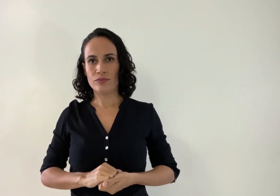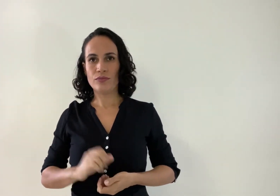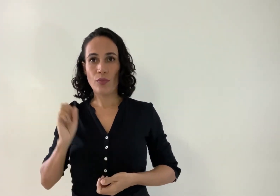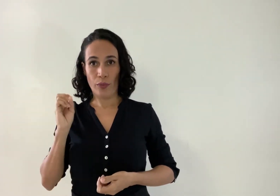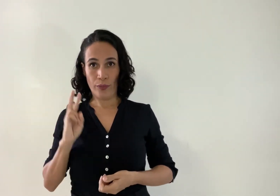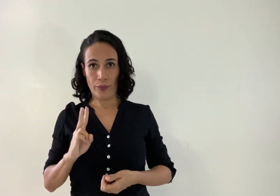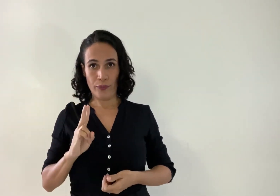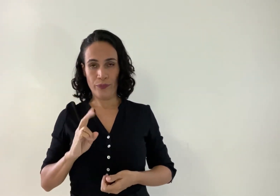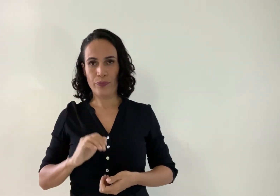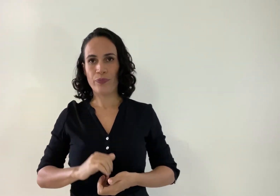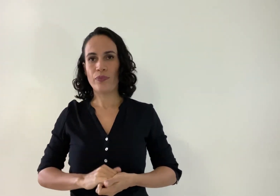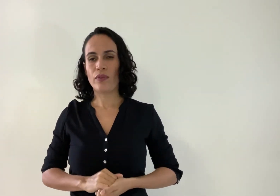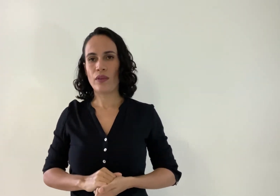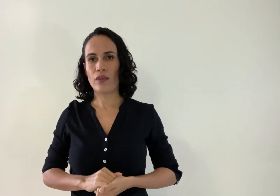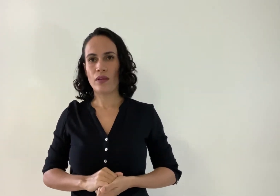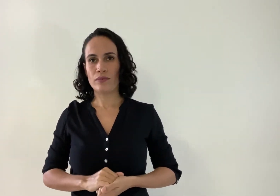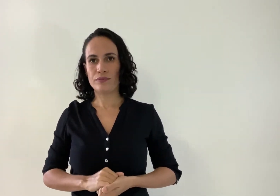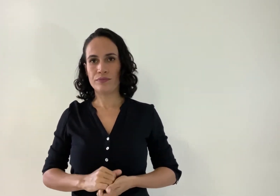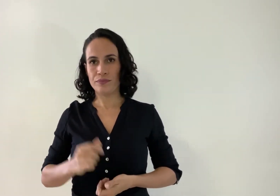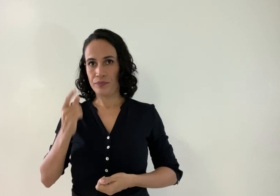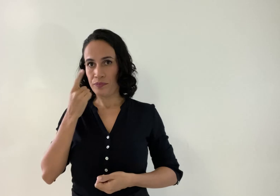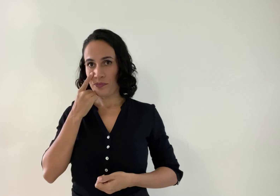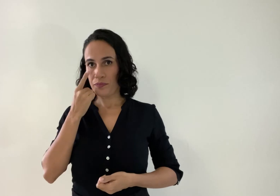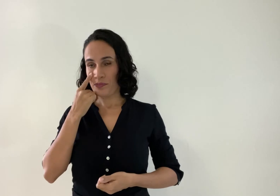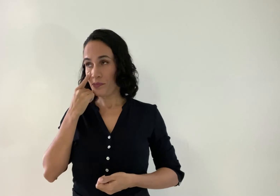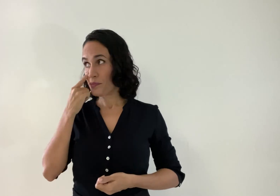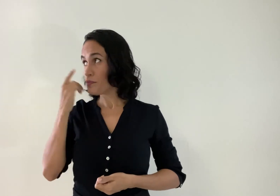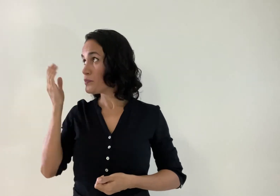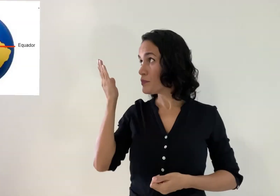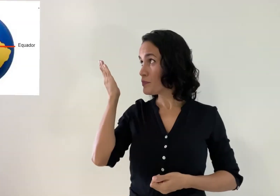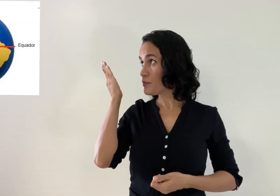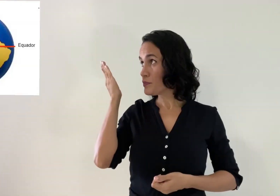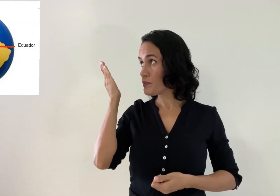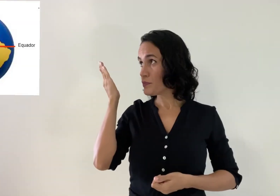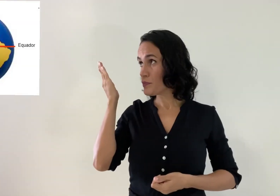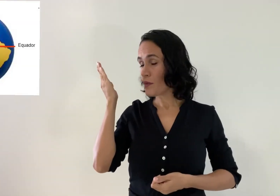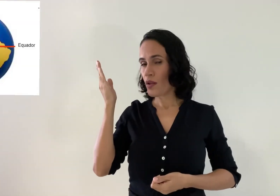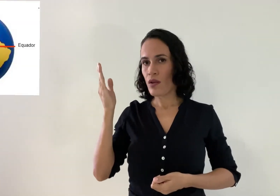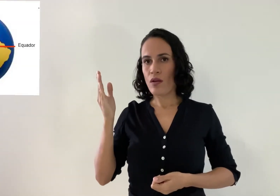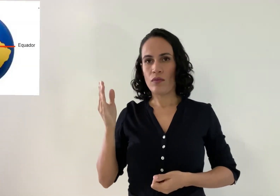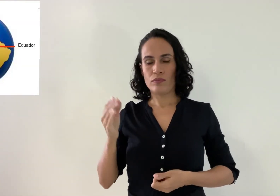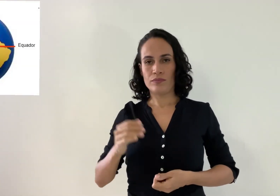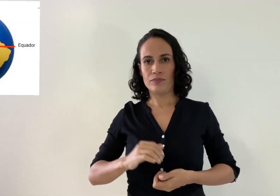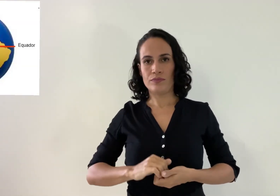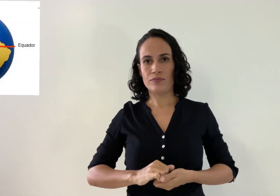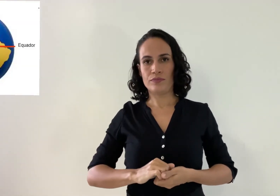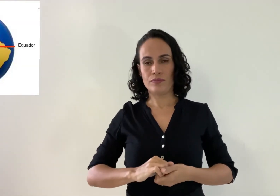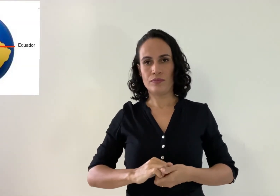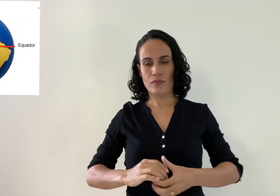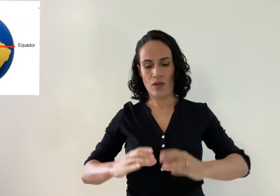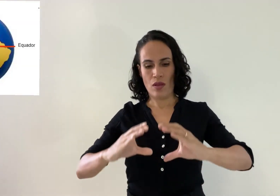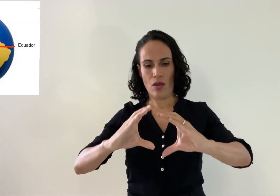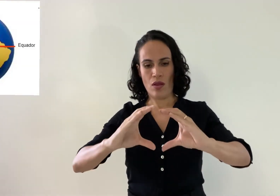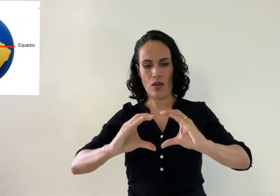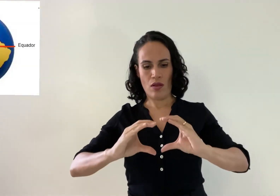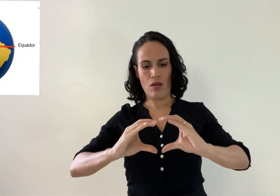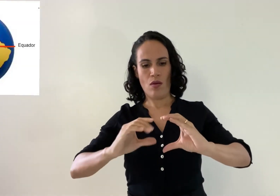olhada na linha do Equador para compreender. Olha só, a linha do Equador tem aproximadamente 12.756